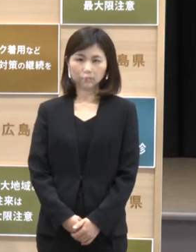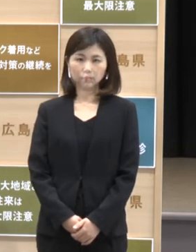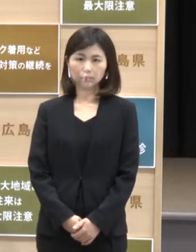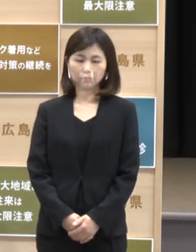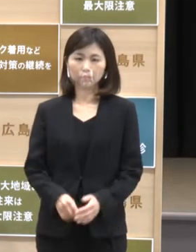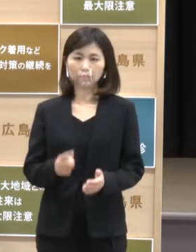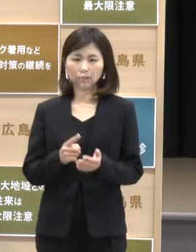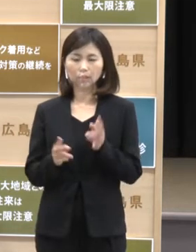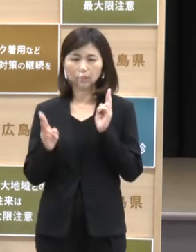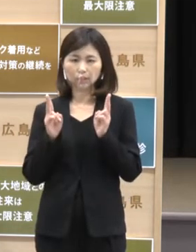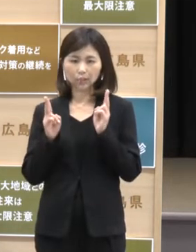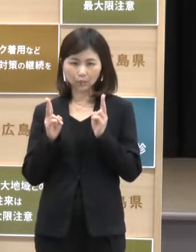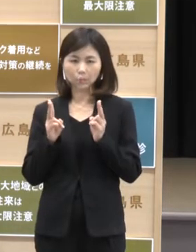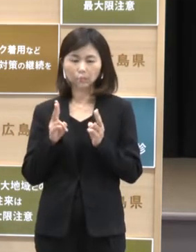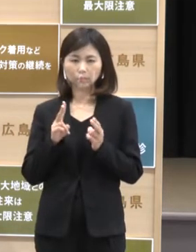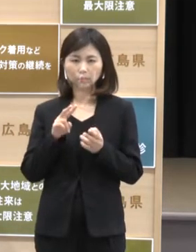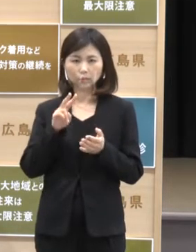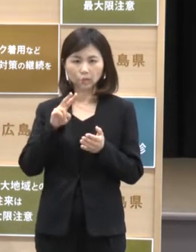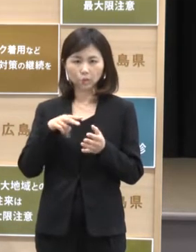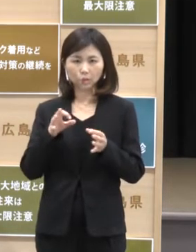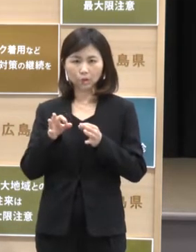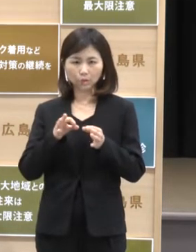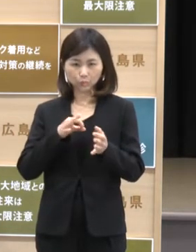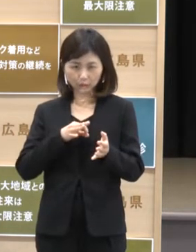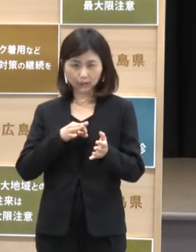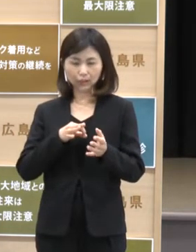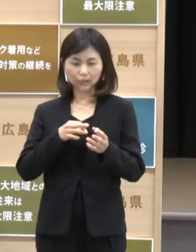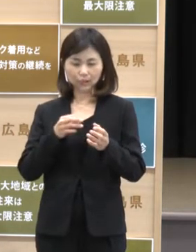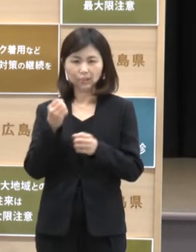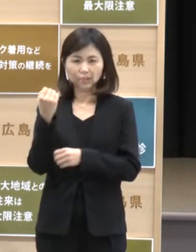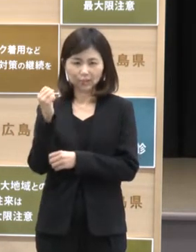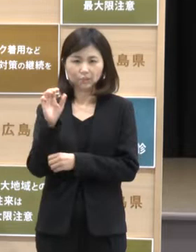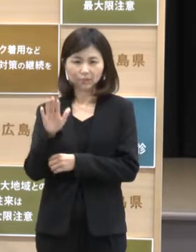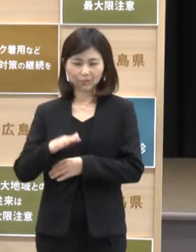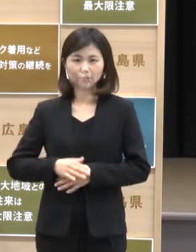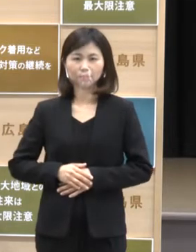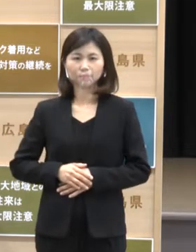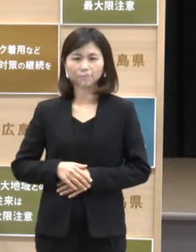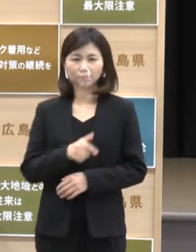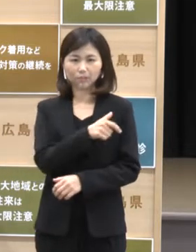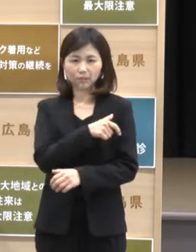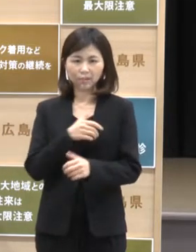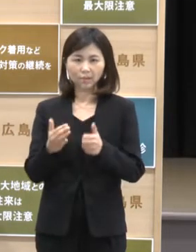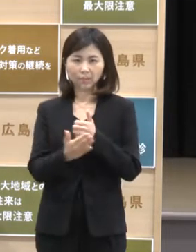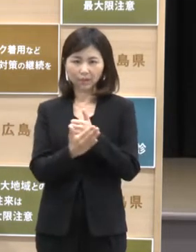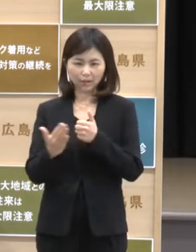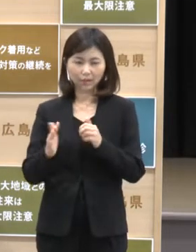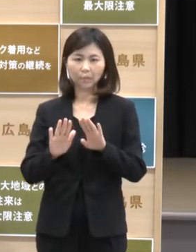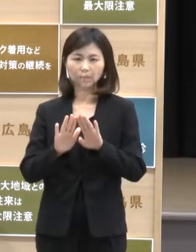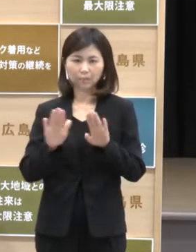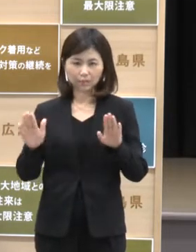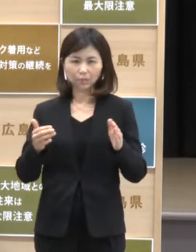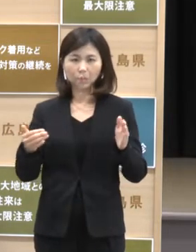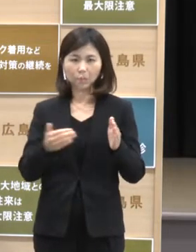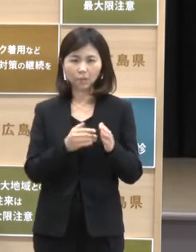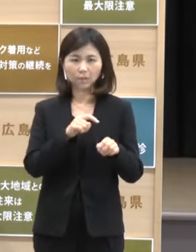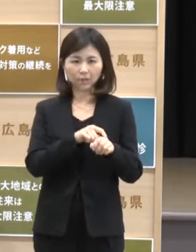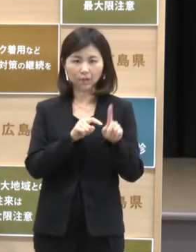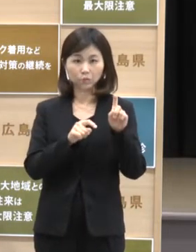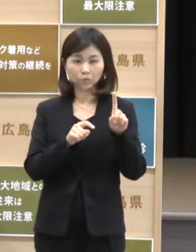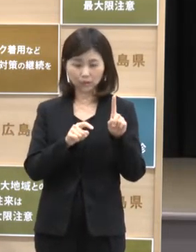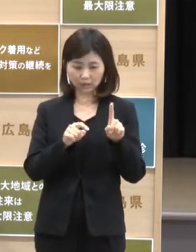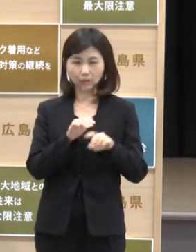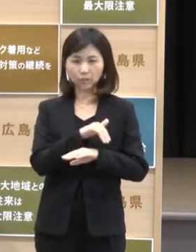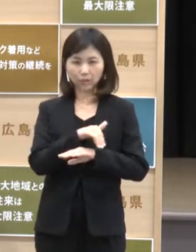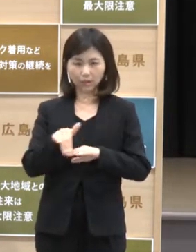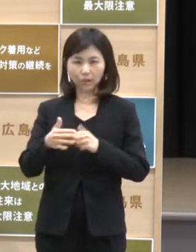幹事社の読売新聞です。これから知事定例会見を始めます。終了は11時を予定しておりますので、ご